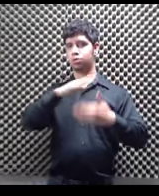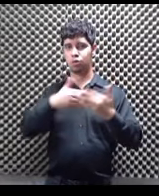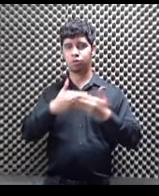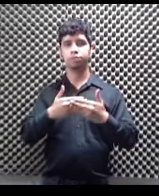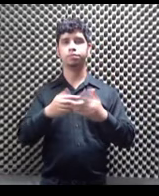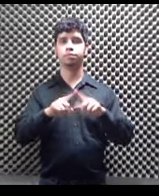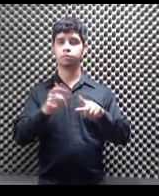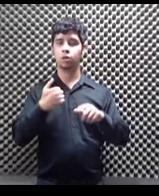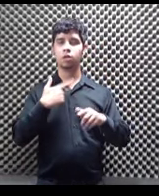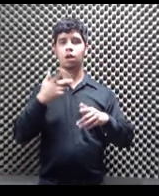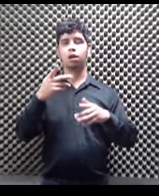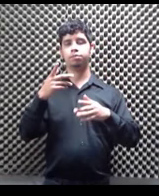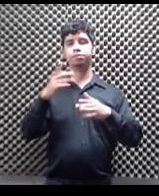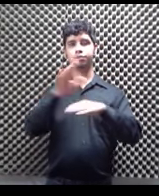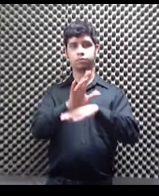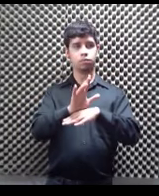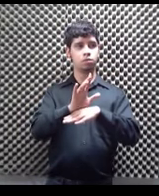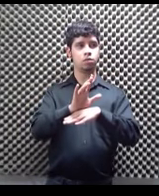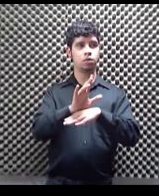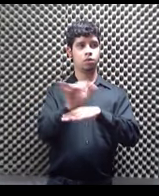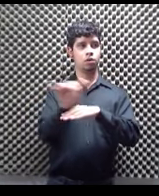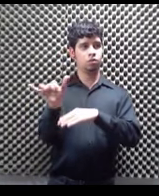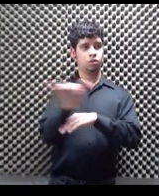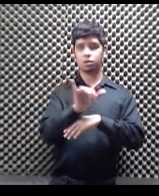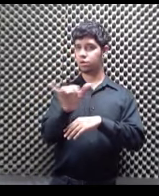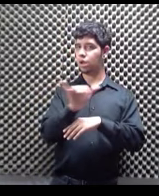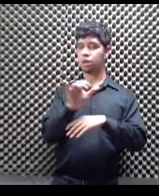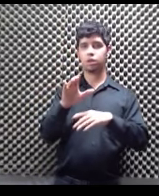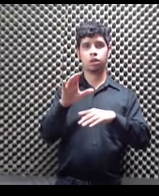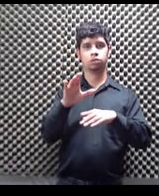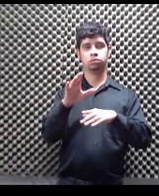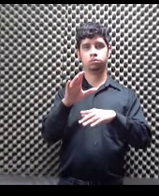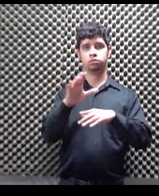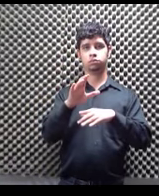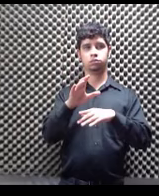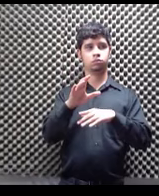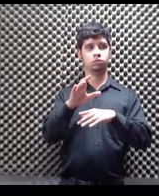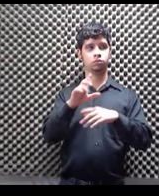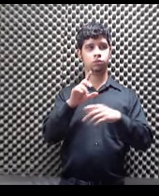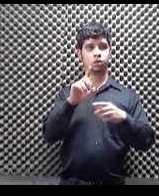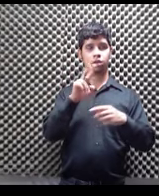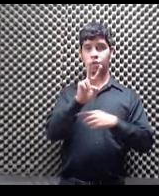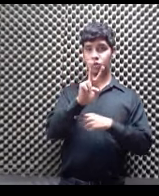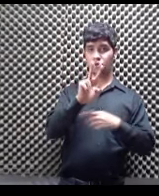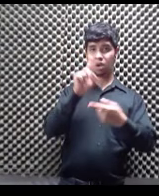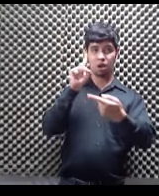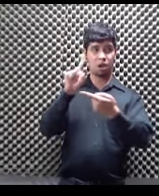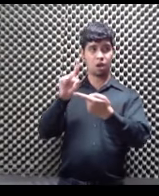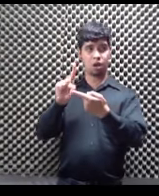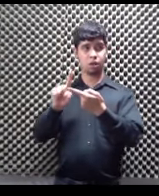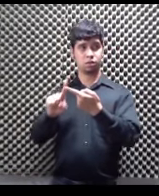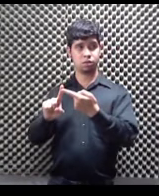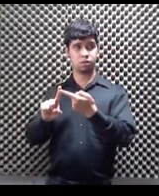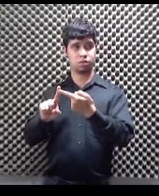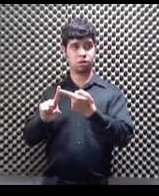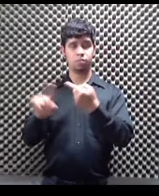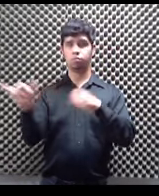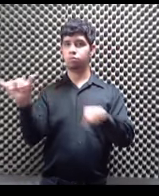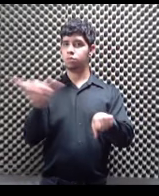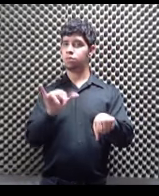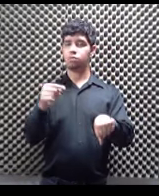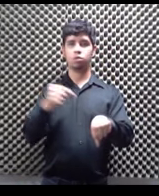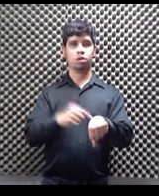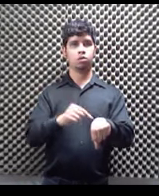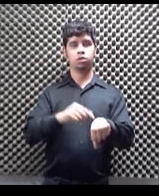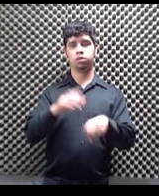exacto. Pero las tandas corren como corren las tandas regulares de cine. Ah, ok. De dos en adelante, o sea, según la es el mismo horario